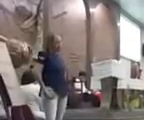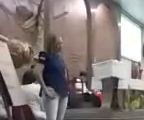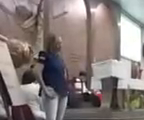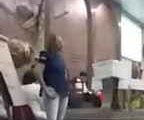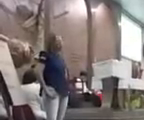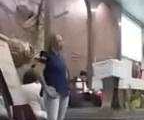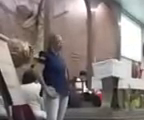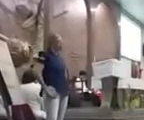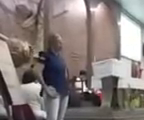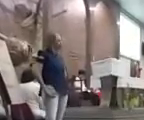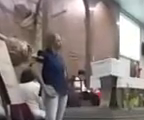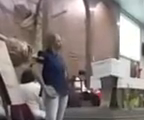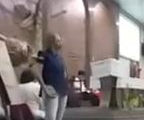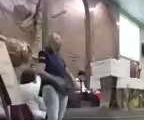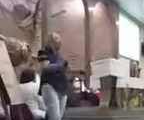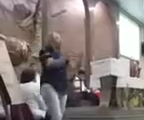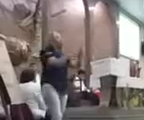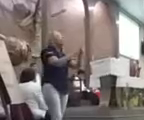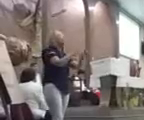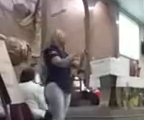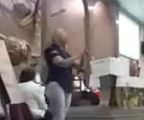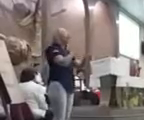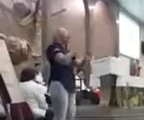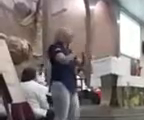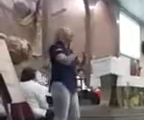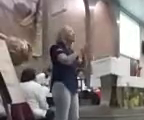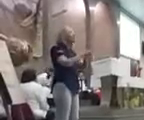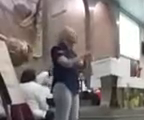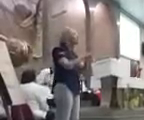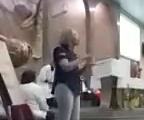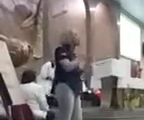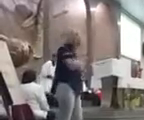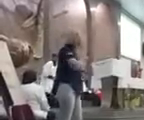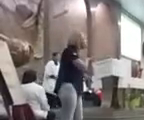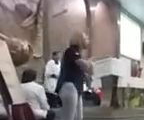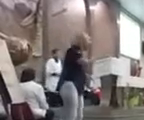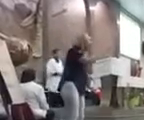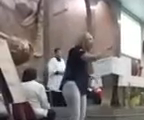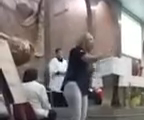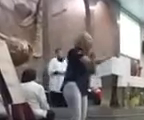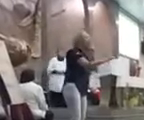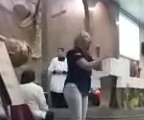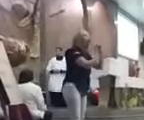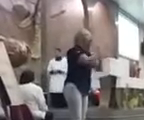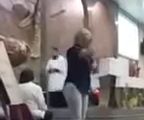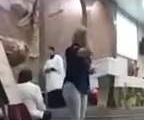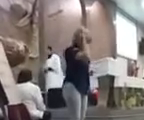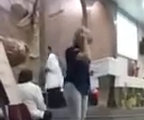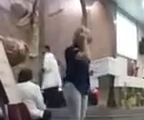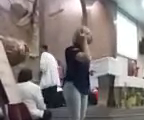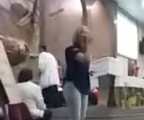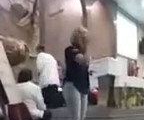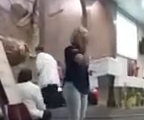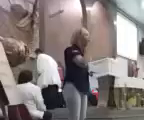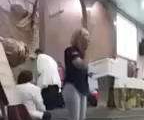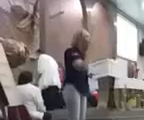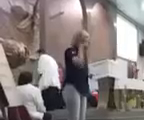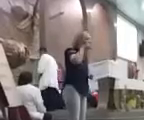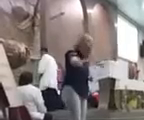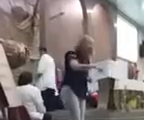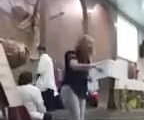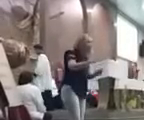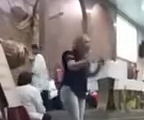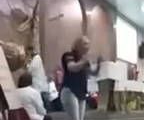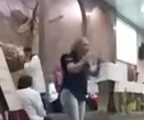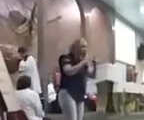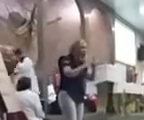que é justamente para ir ao teu encontro, para fazer você despertar que aqui não é uma brincadeira o que nós